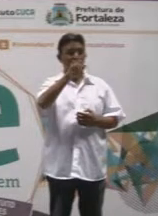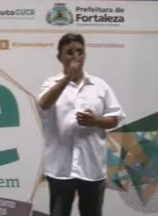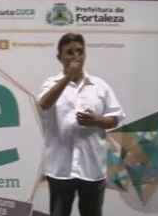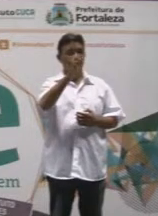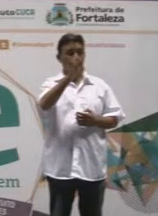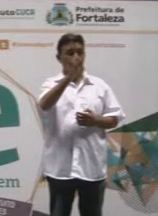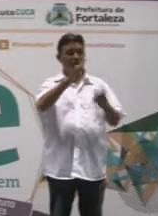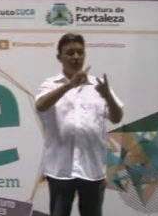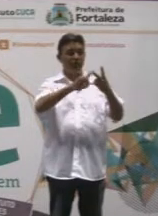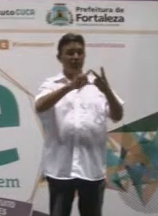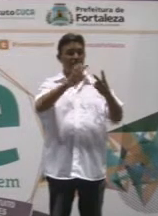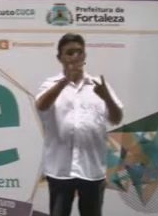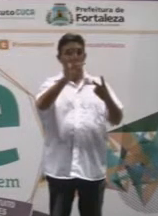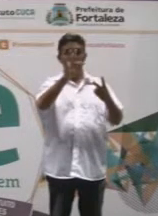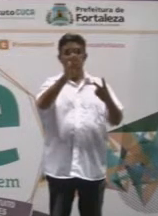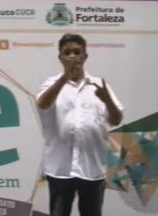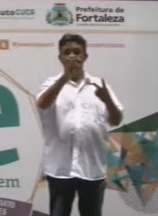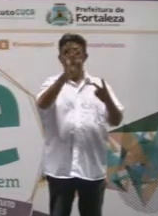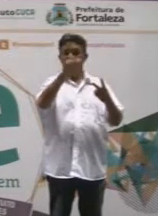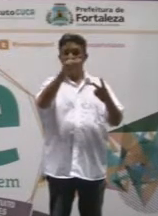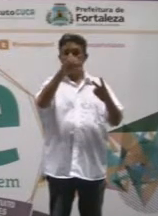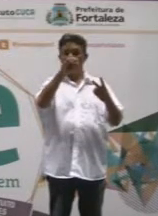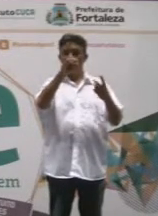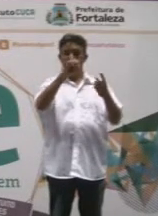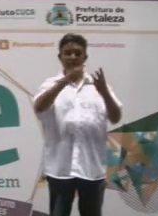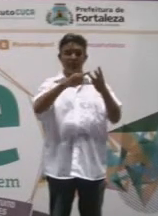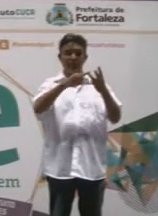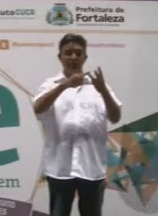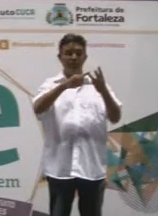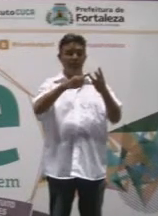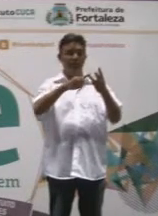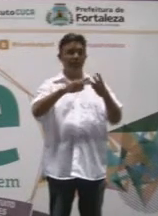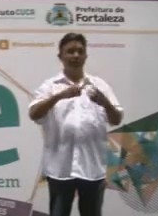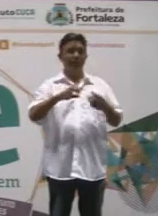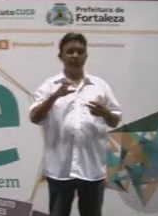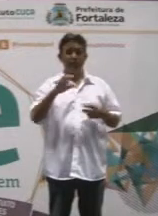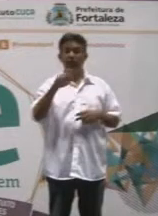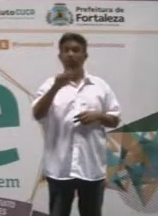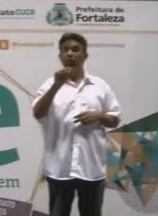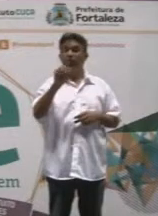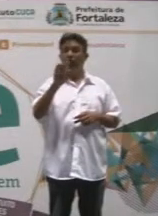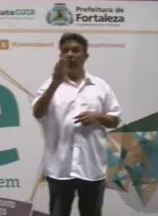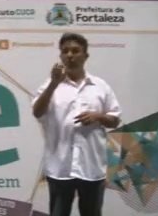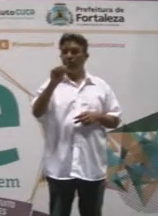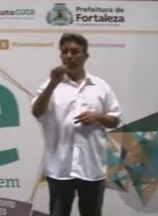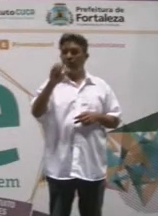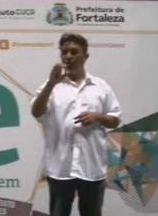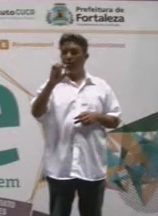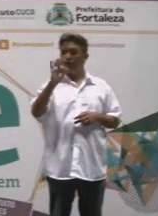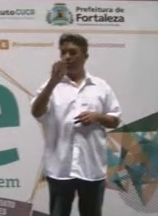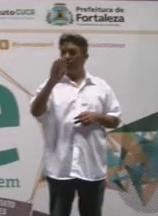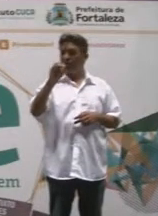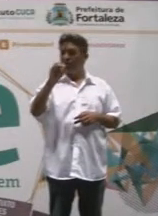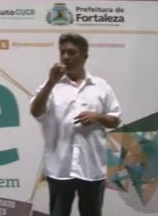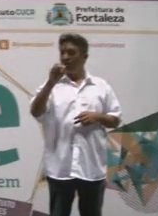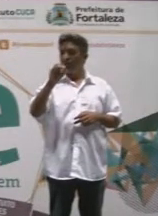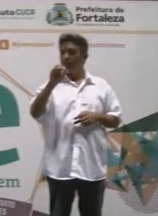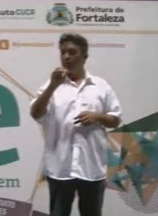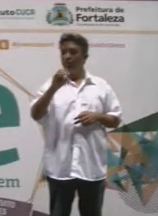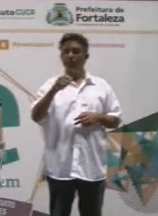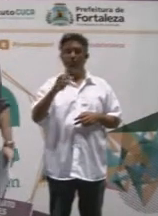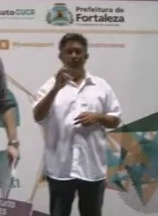Pessoal, tétano, difteria e coqueluche são o quê? Bactérias, não é vírus, tá bom? Tá errado. Tétano não é um vírus,